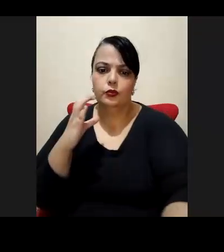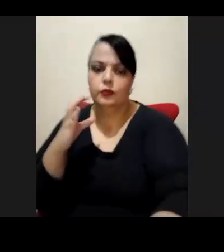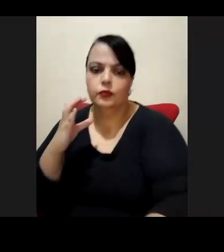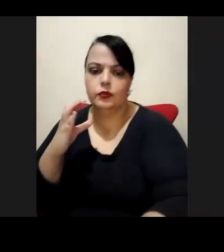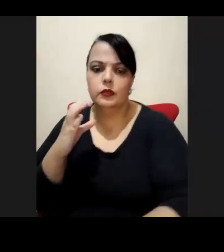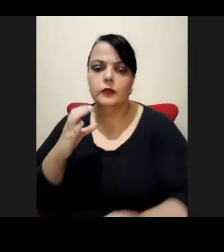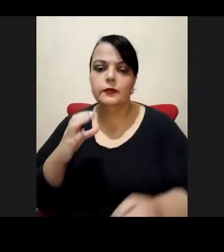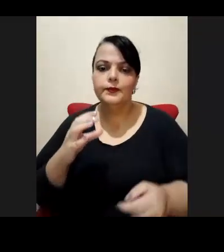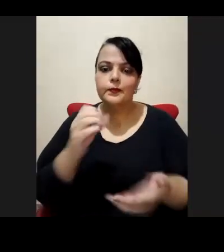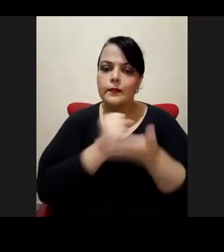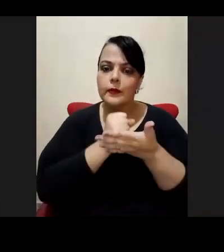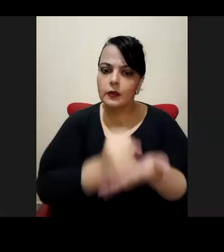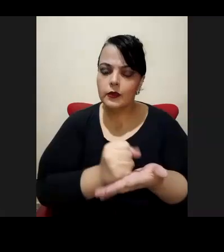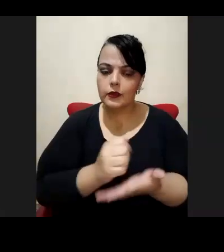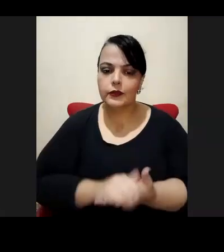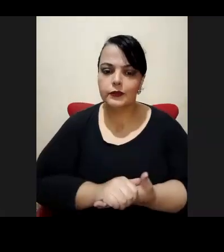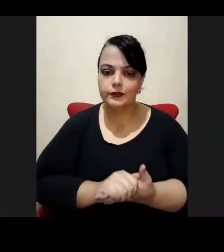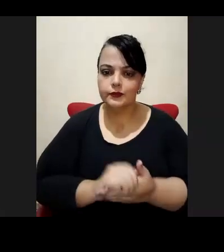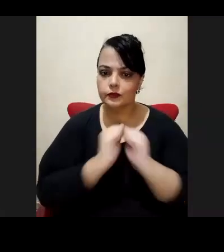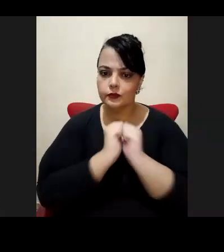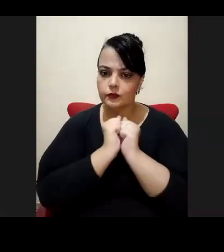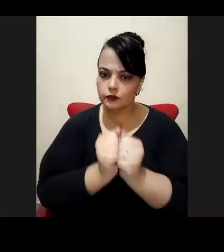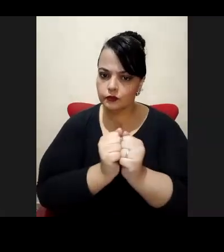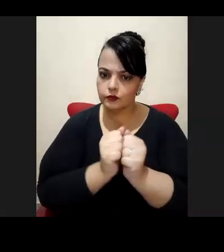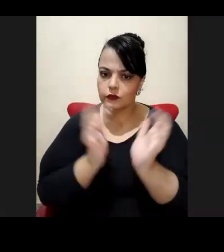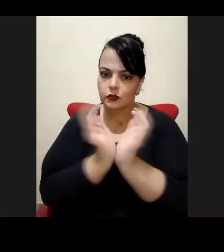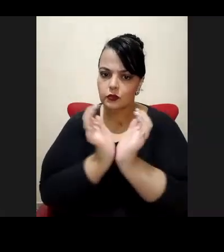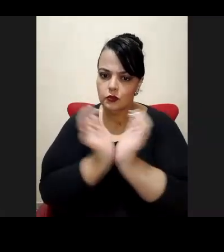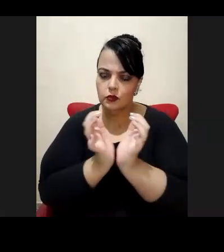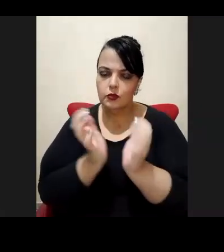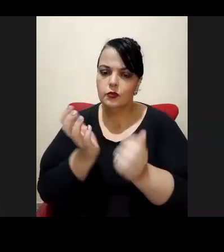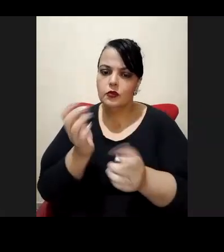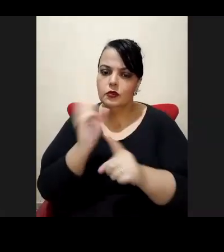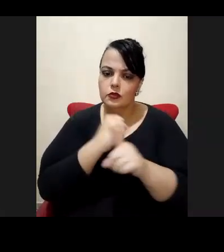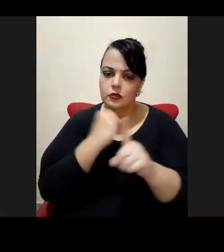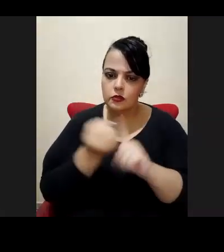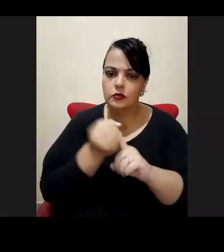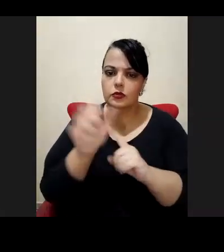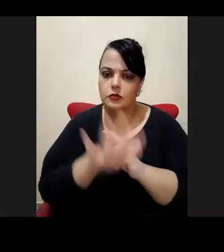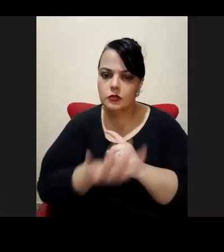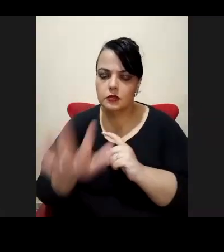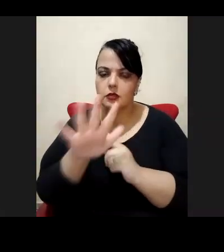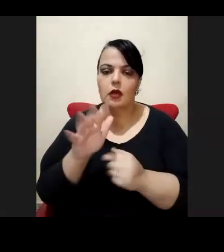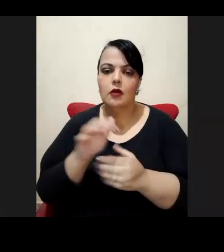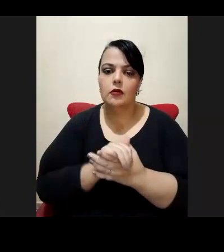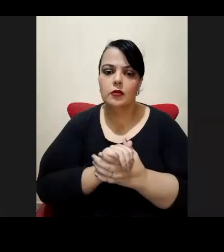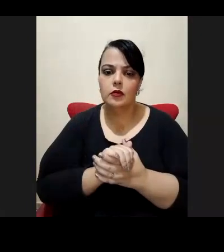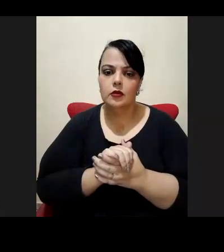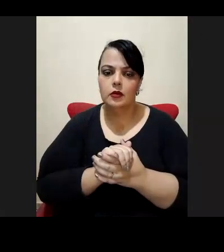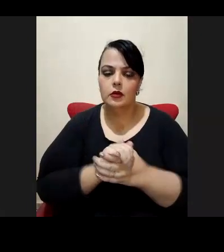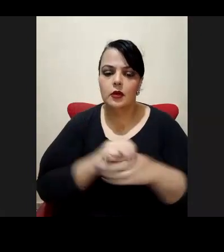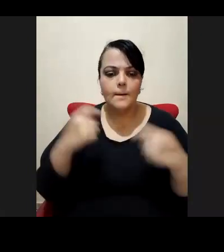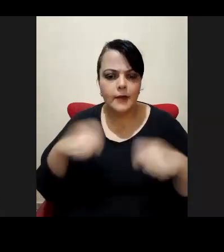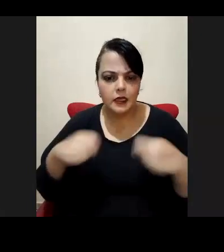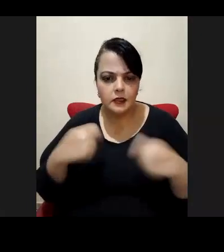intervenha, né, junto ao grupo social dos adolescentes, mas isso tem que ser feito de uma maneira muito parcimoniosa